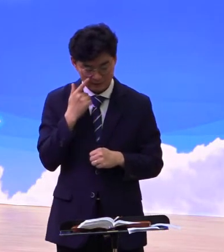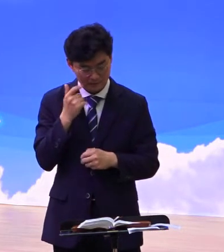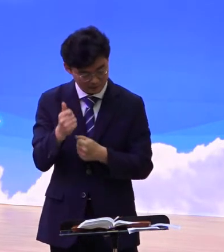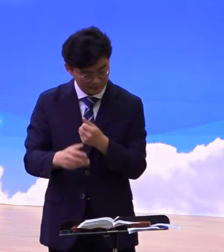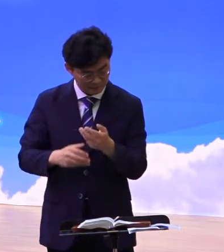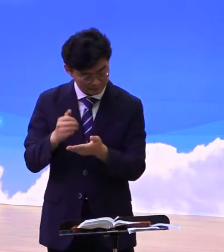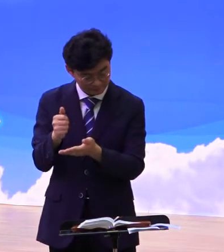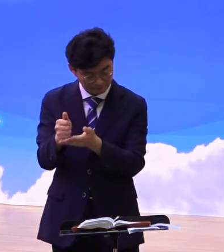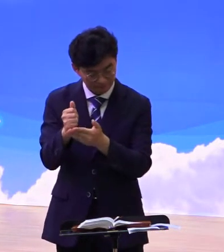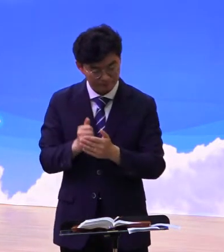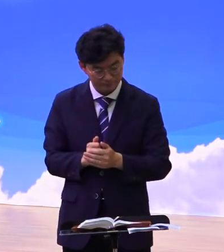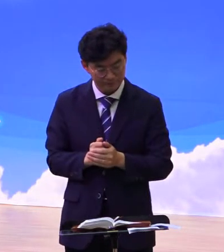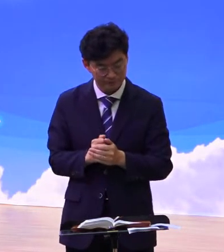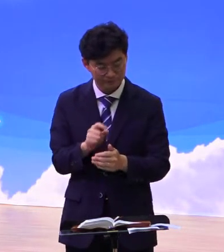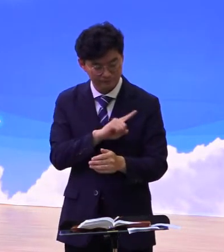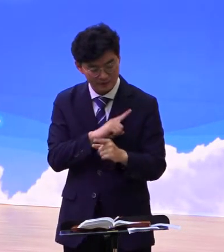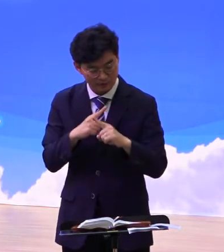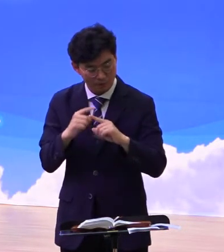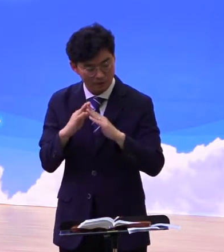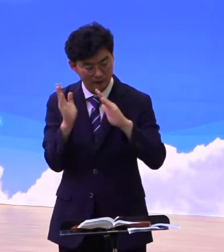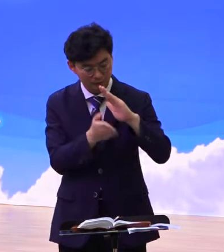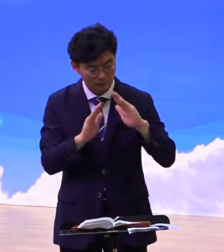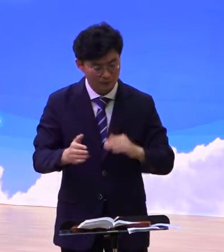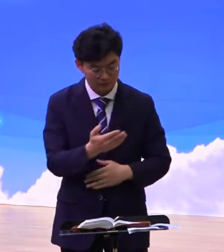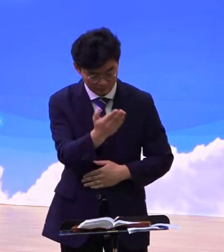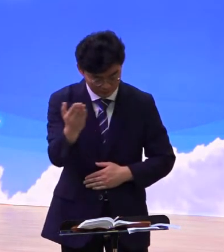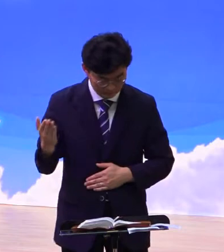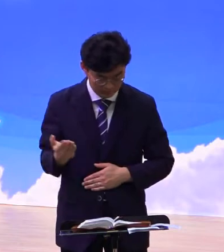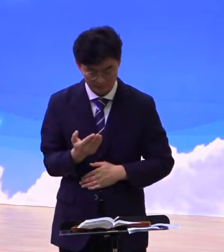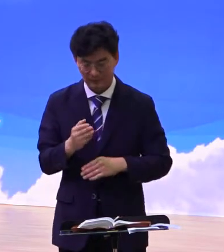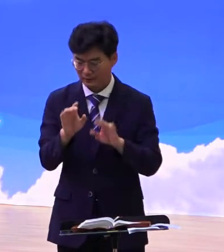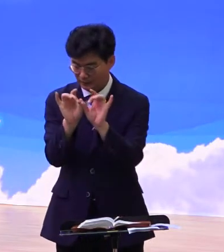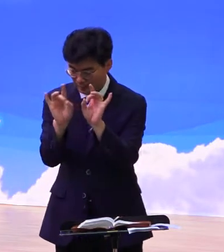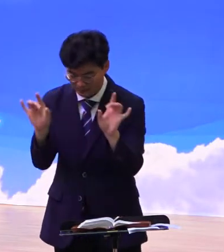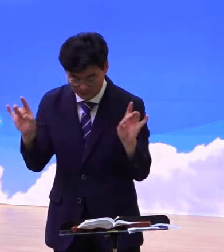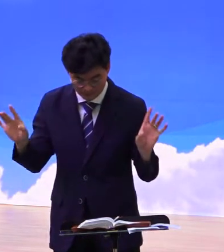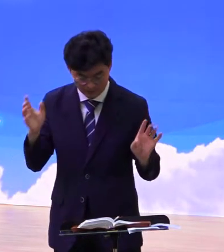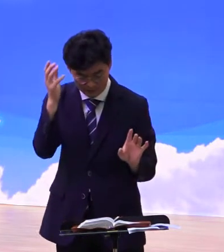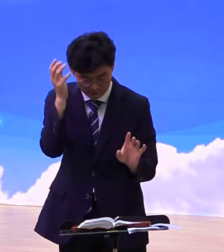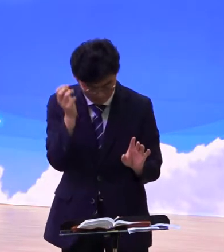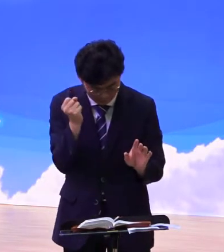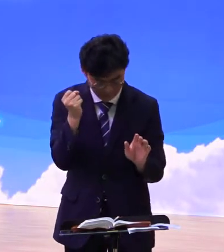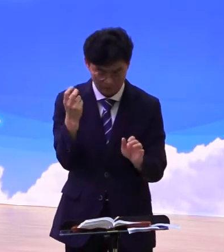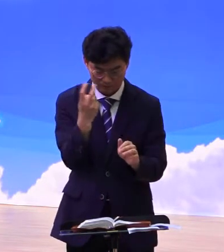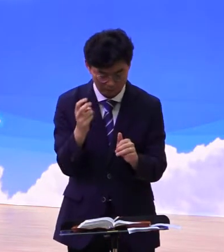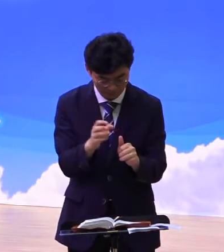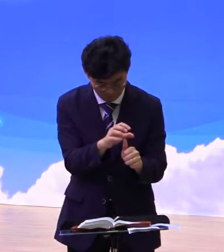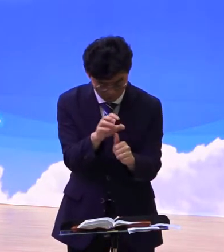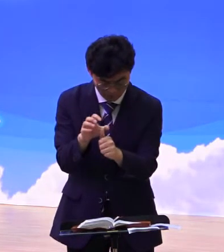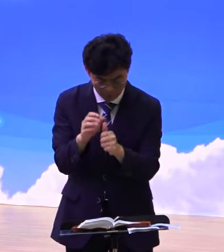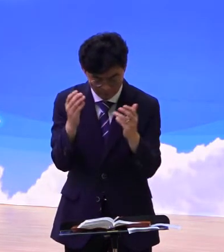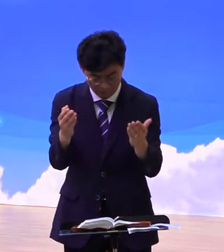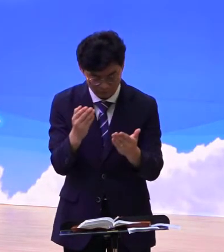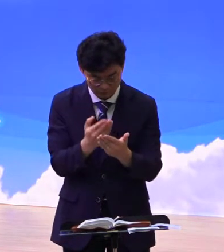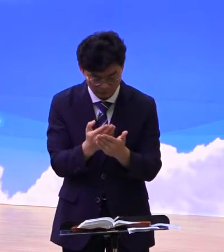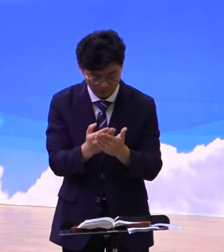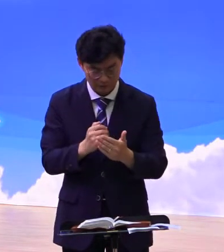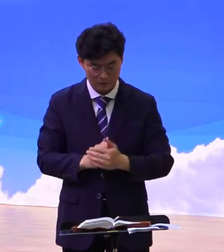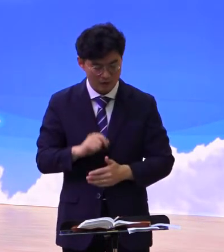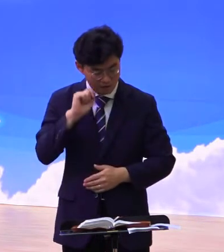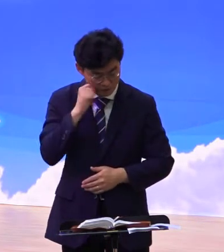하나님, 우리 제일교회 성도님들 한 분 한 분 기억하여 주시옵소서. 어려울